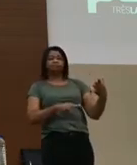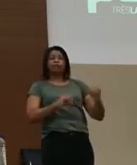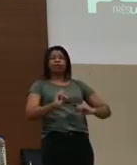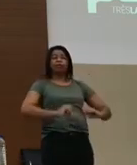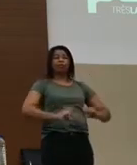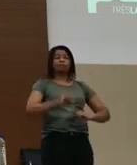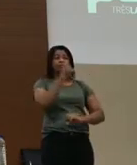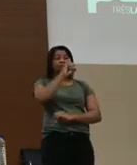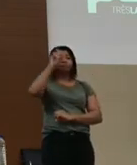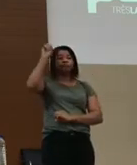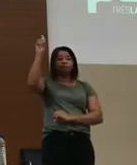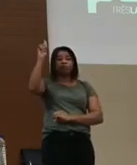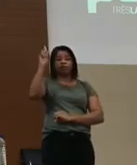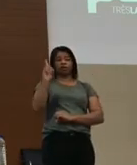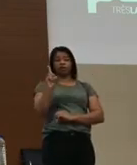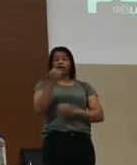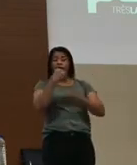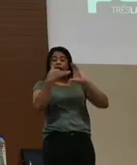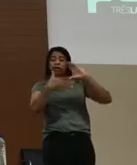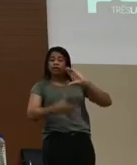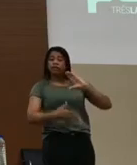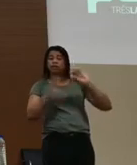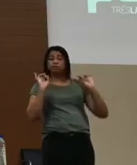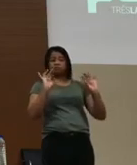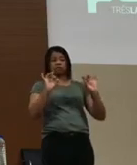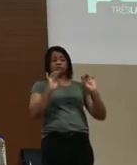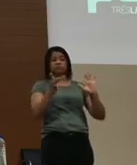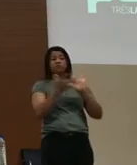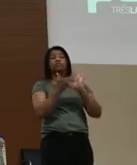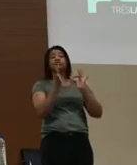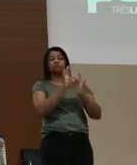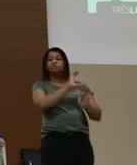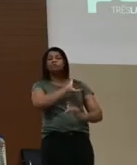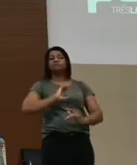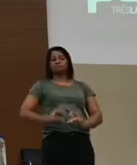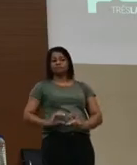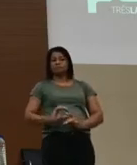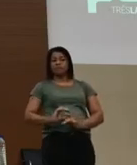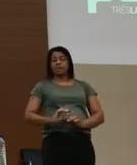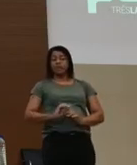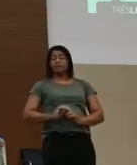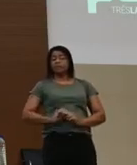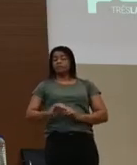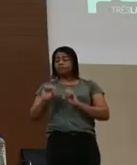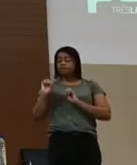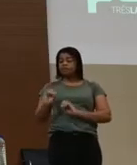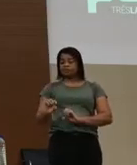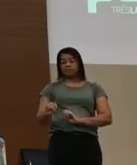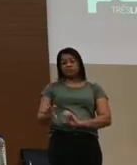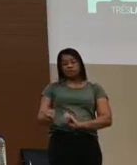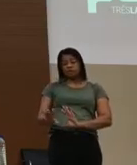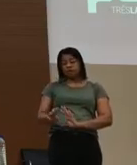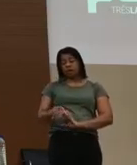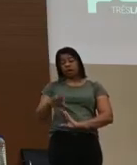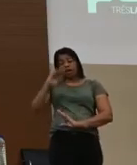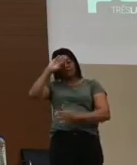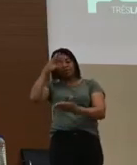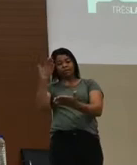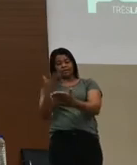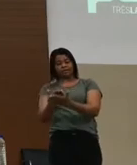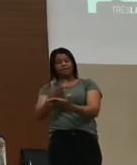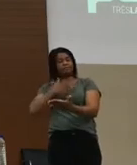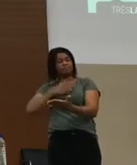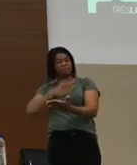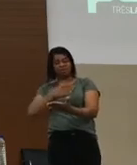Deus, sobre a característica de Jesus. Ele fala para os discípulos assim: olha, aquele que crê em mim,